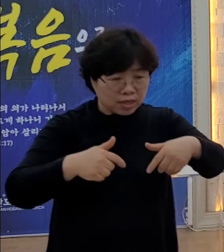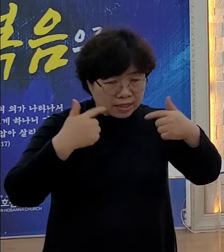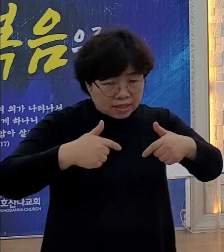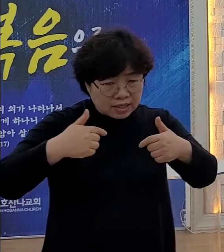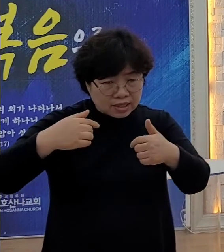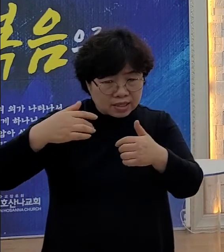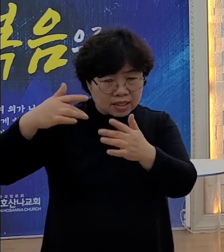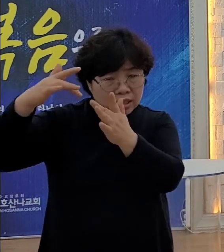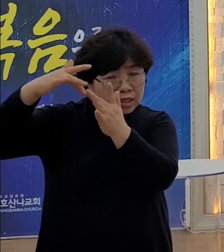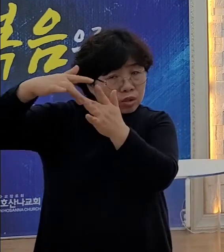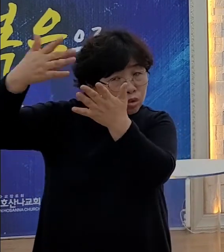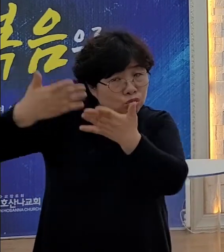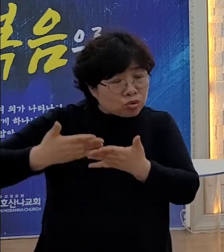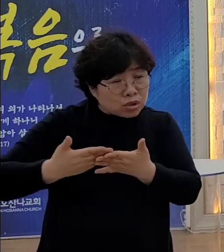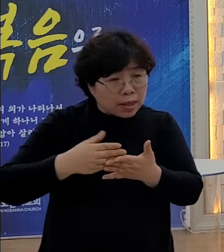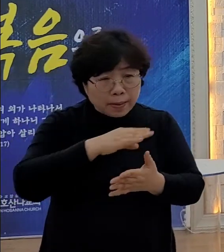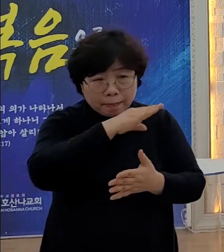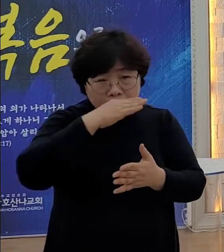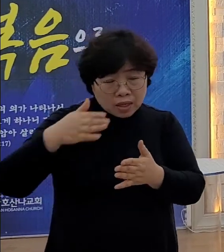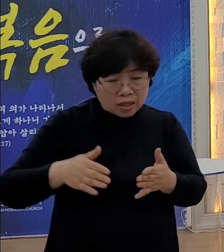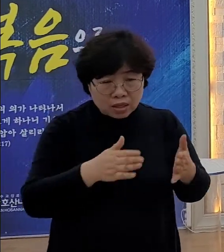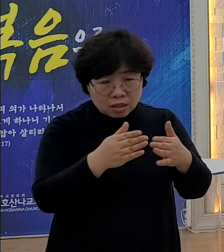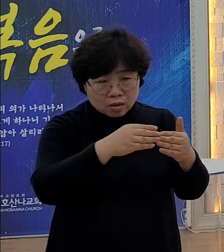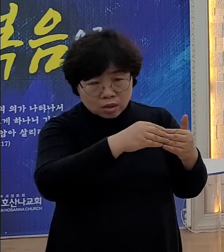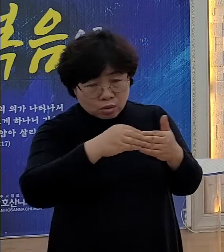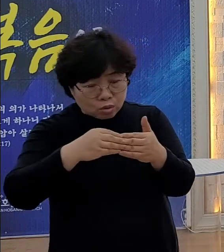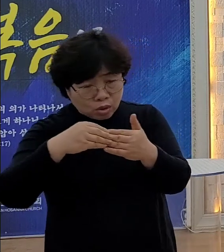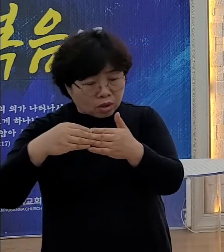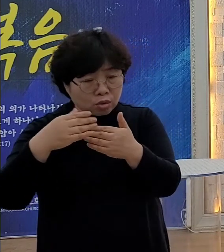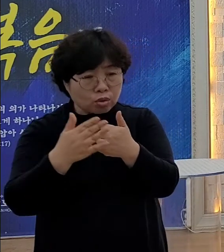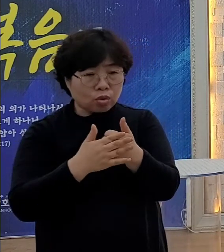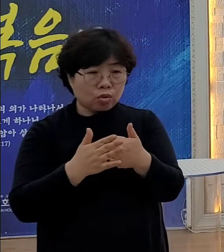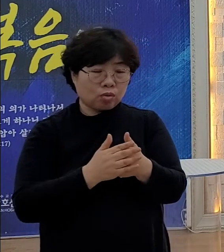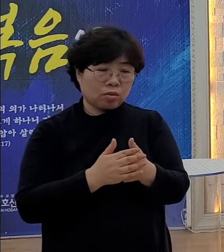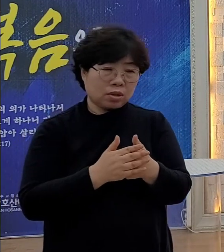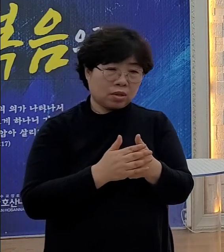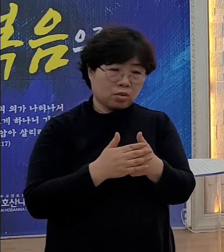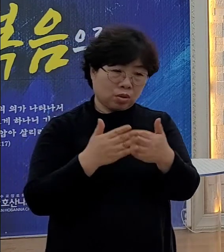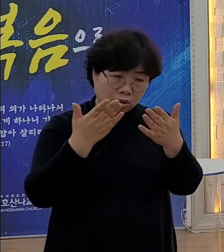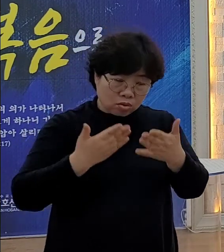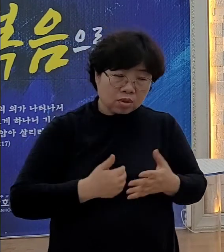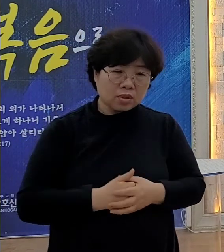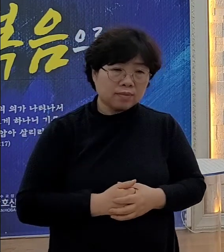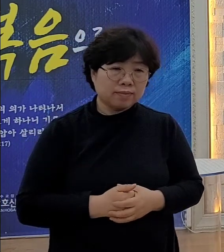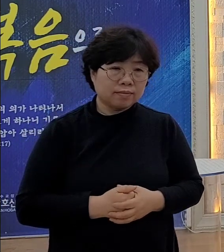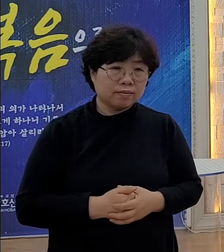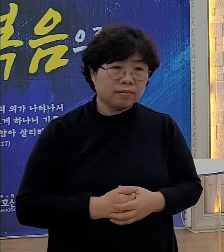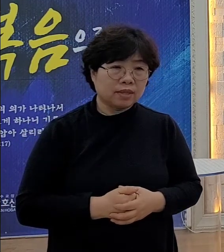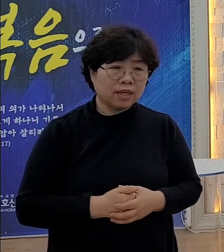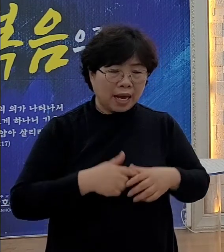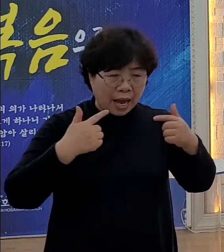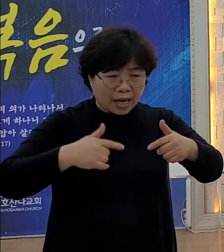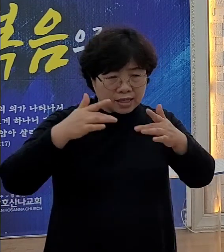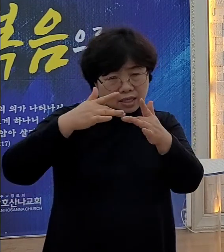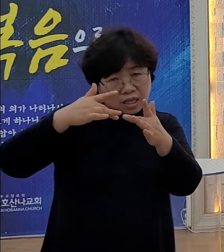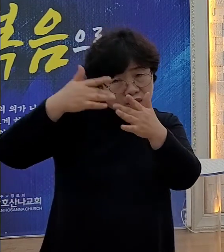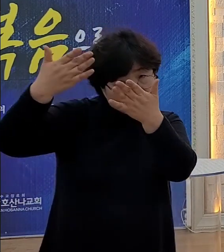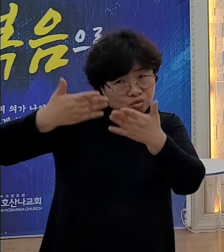가도록. 못 가면 바른 길 가도록 늘 이렇게 야야 그 길 아니잖아. 사인 주십니다.